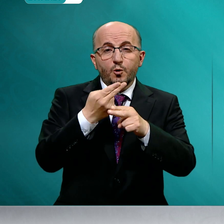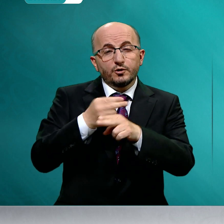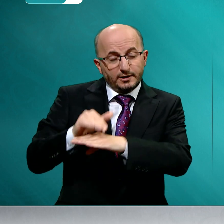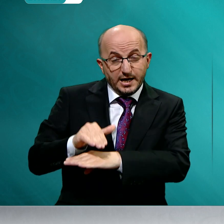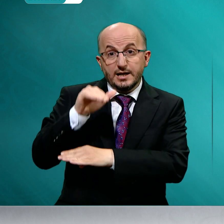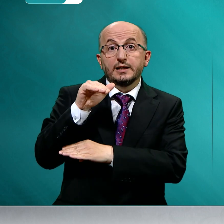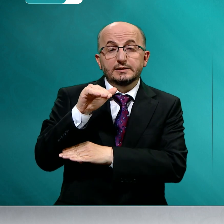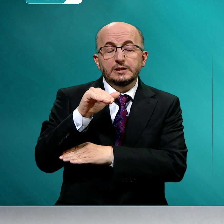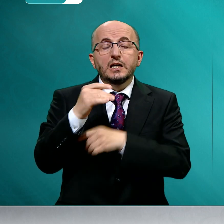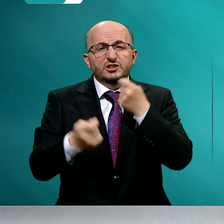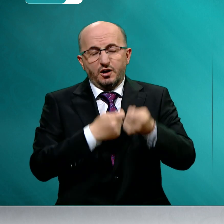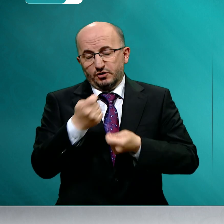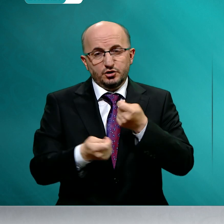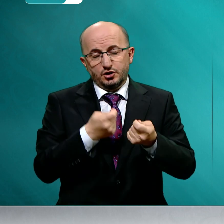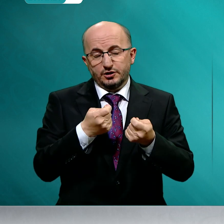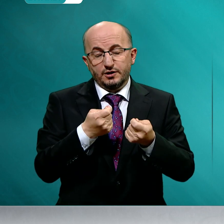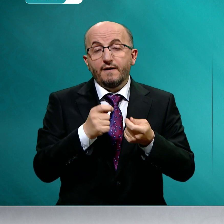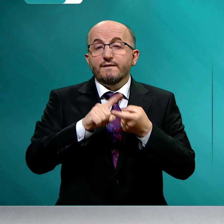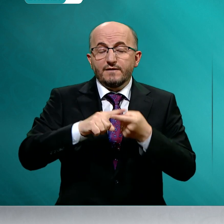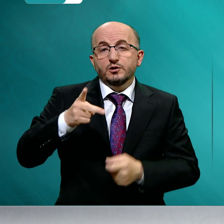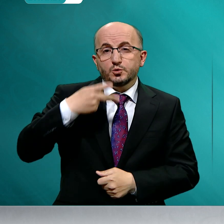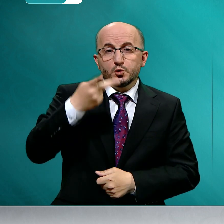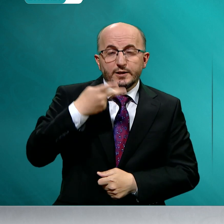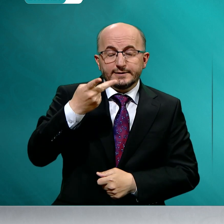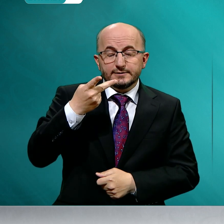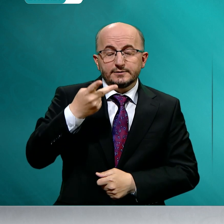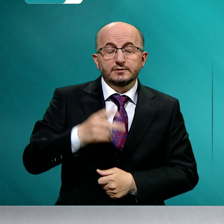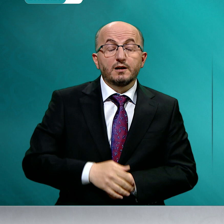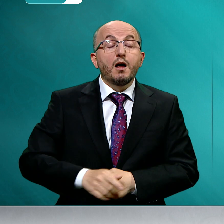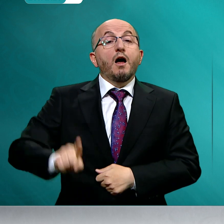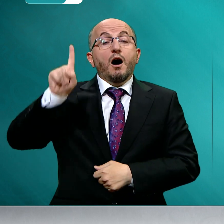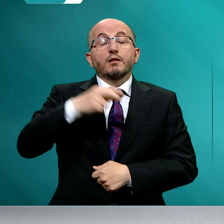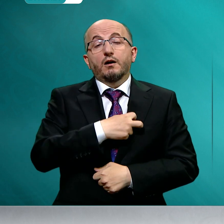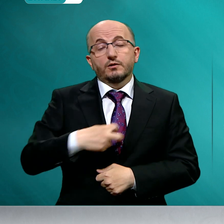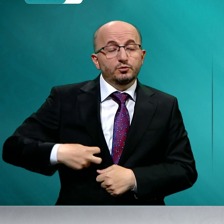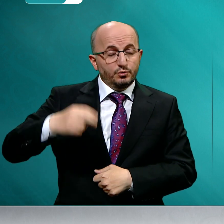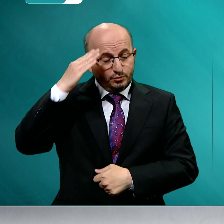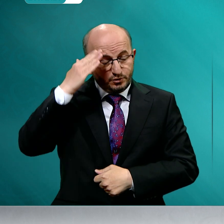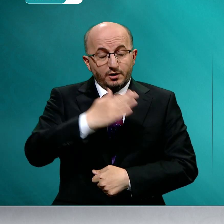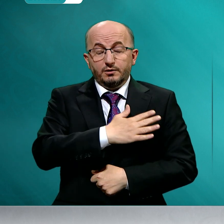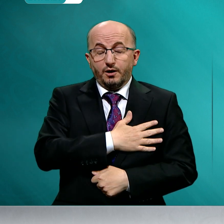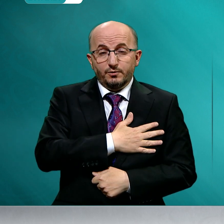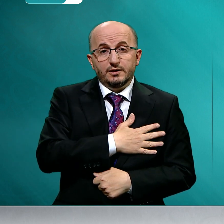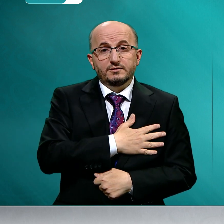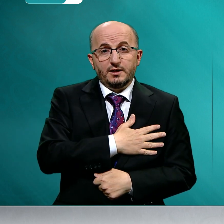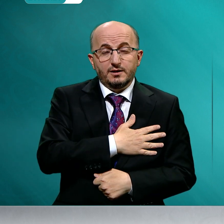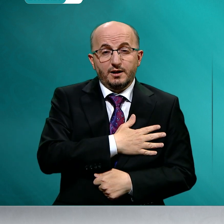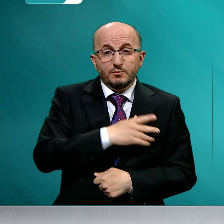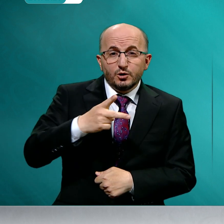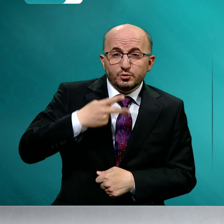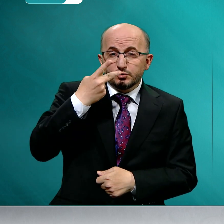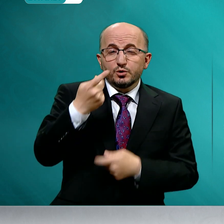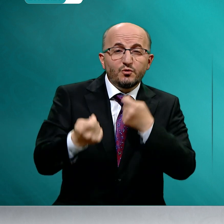hayatı, davranışları ve sözleridir. Allah Resulü sallallahu aleyhi ve sellem, söz